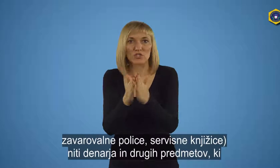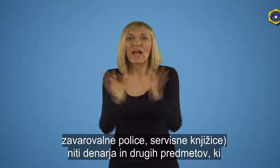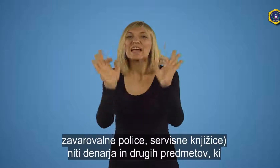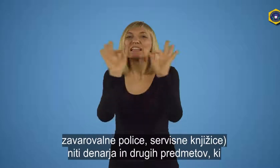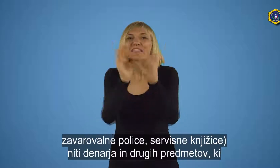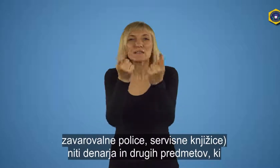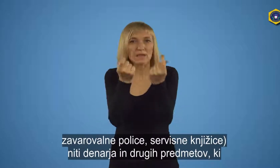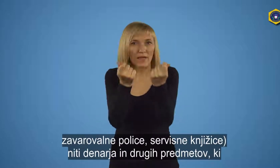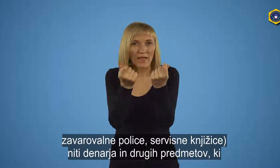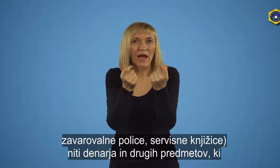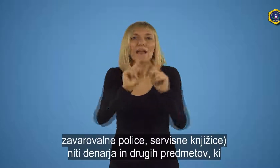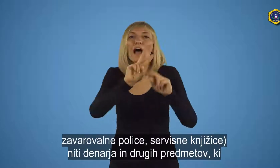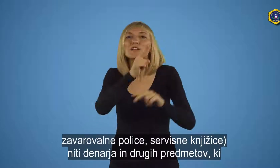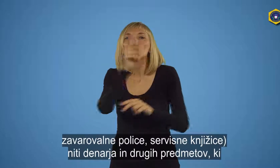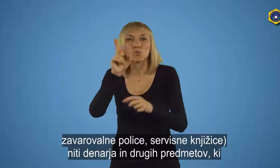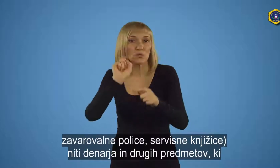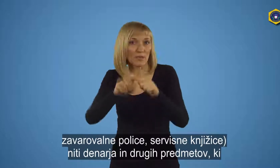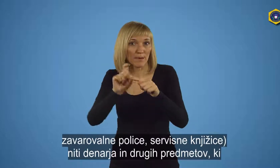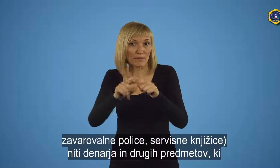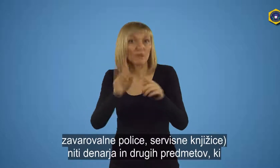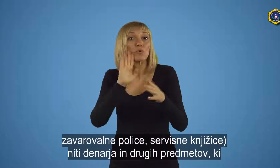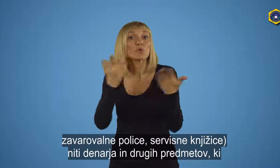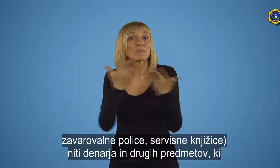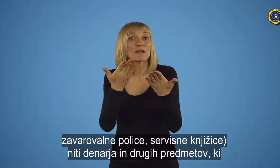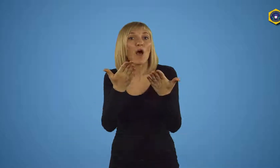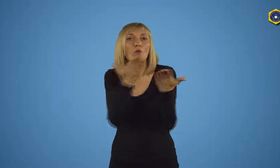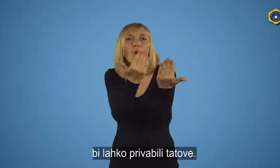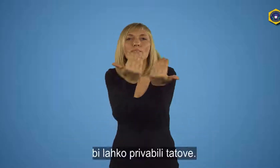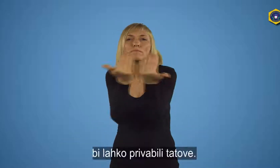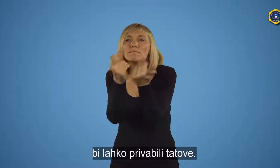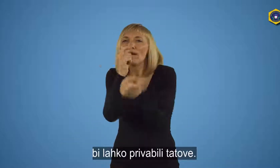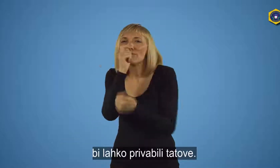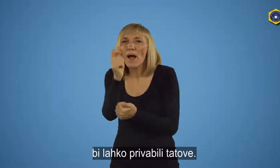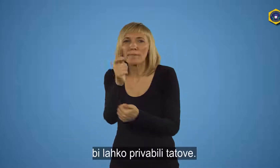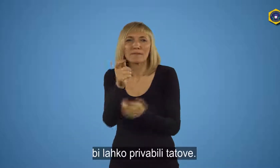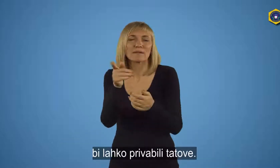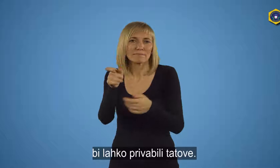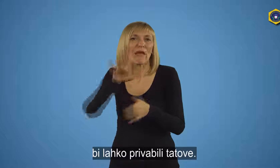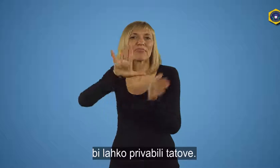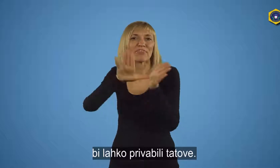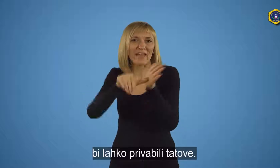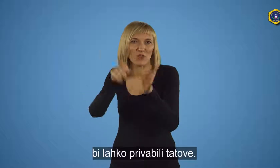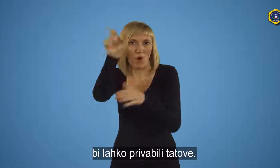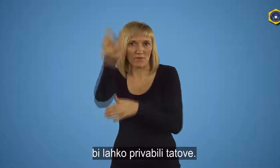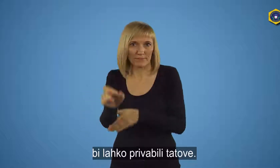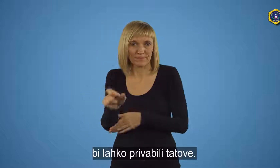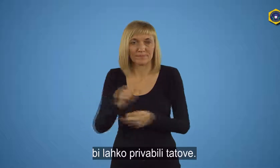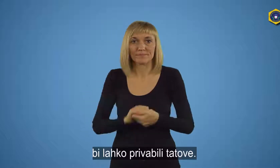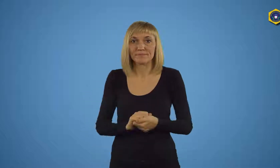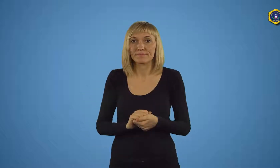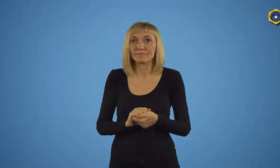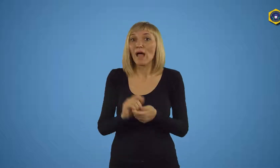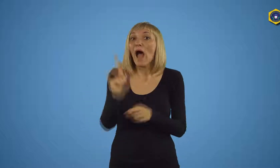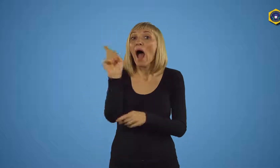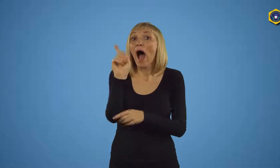servisne knjižice, niti denarja in drugih predmetov, ki bi lahko privabili tatove.